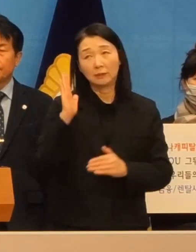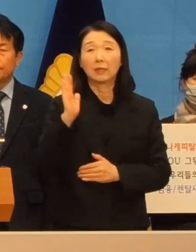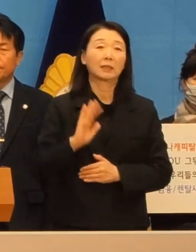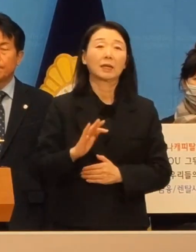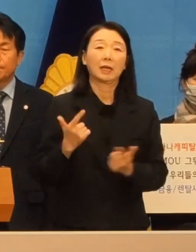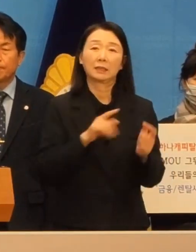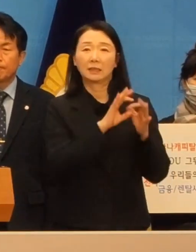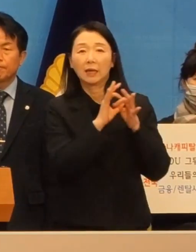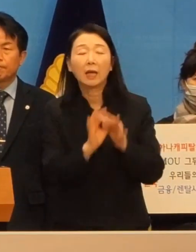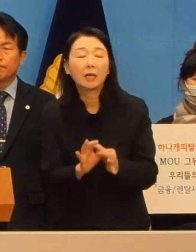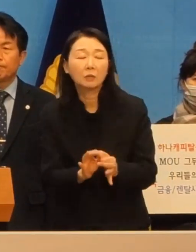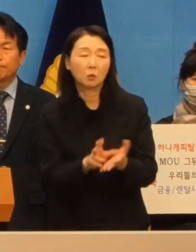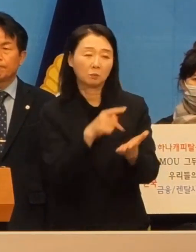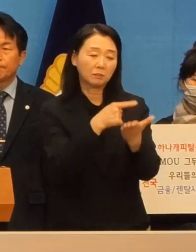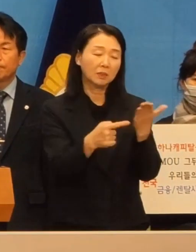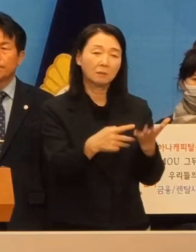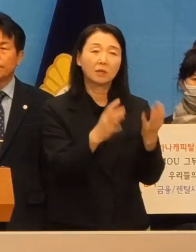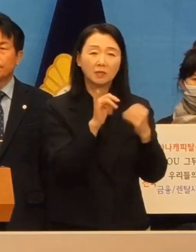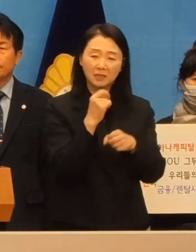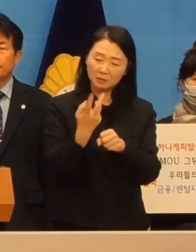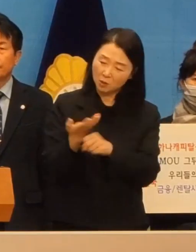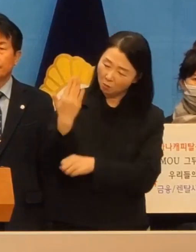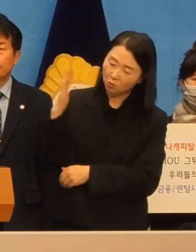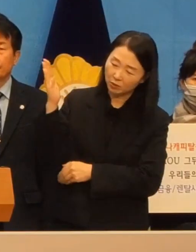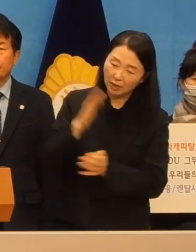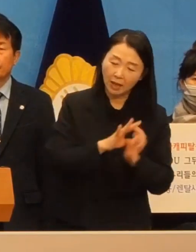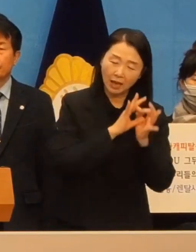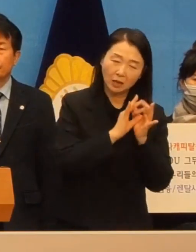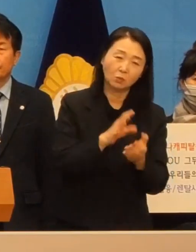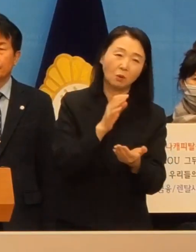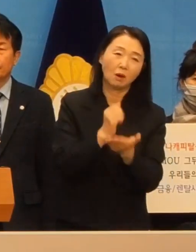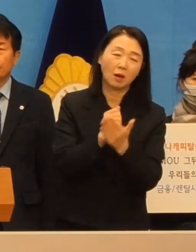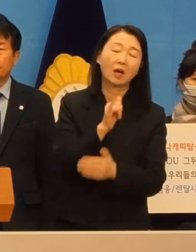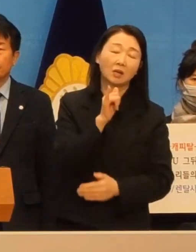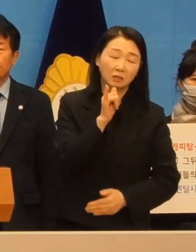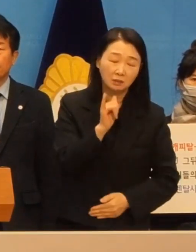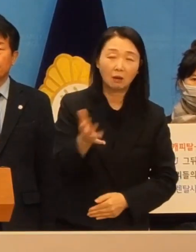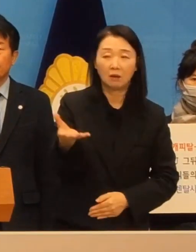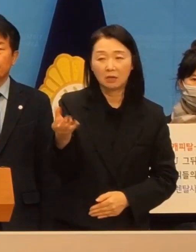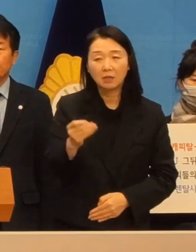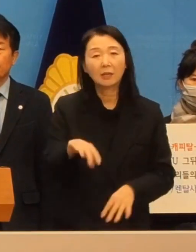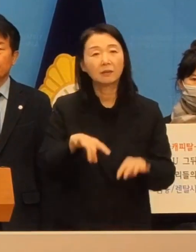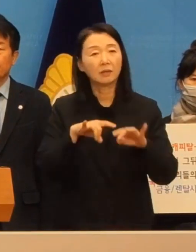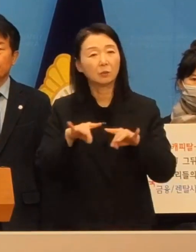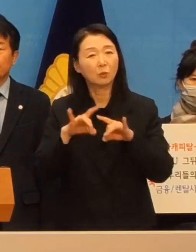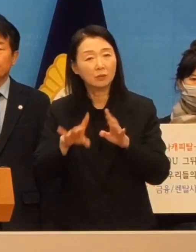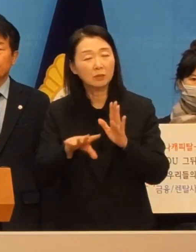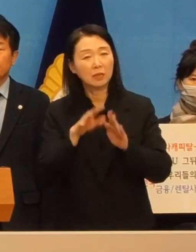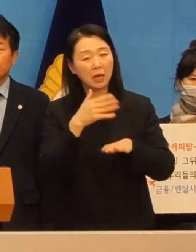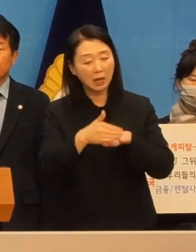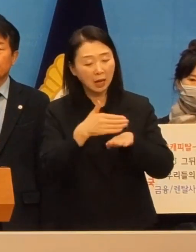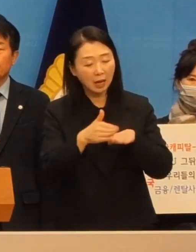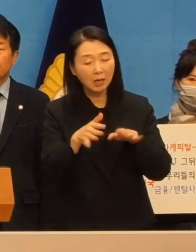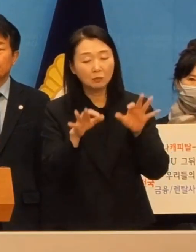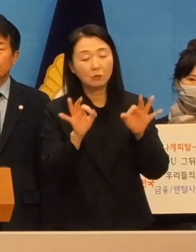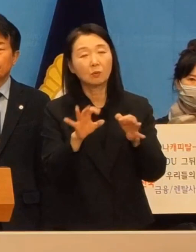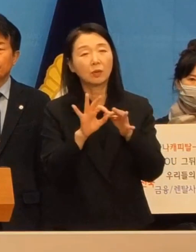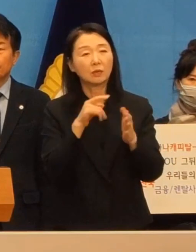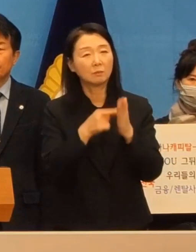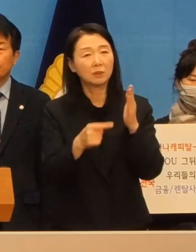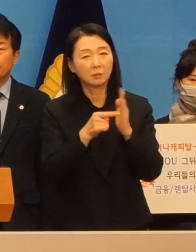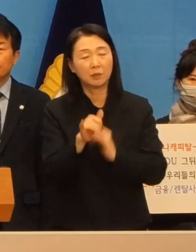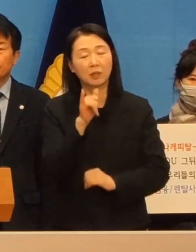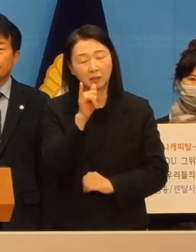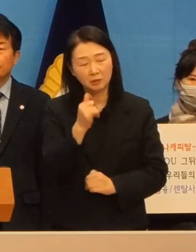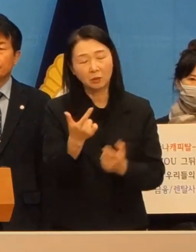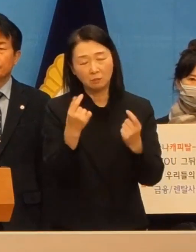비슷한 구조의 피해는 약 10여 년 전부터 계속되어 왔습니다. 렌탈, 통신, 각종 할부 금융을 둘러싼 피해가